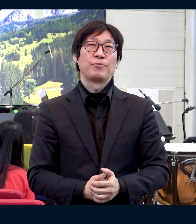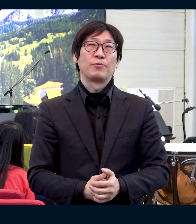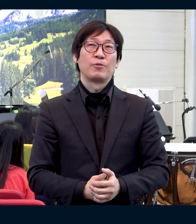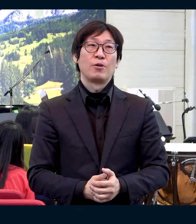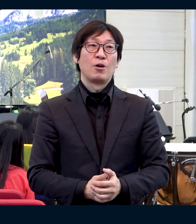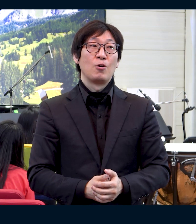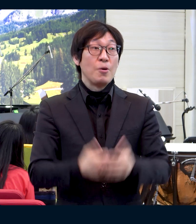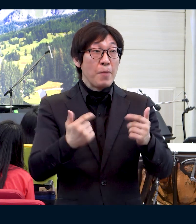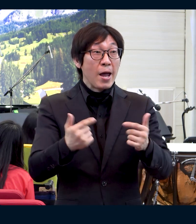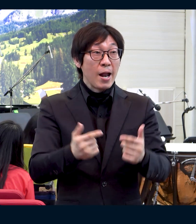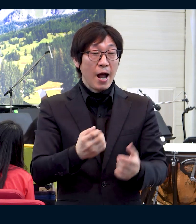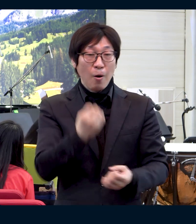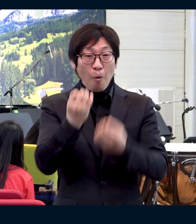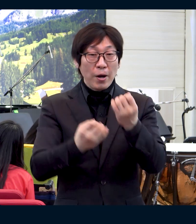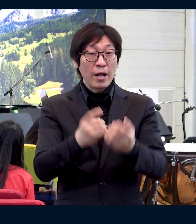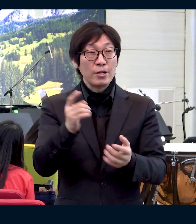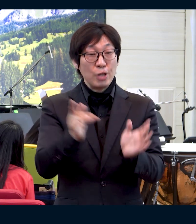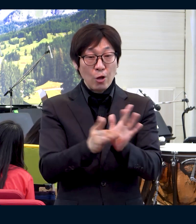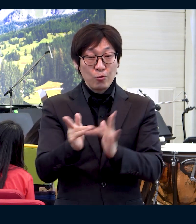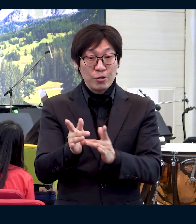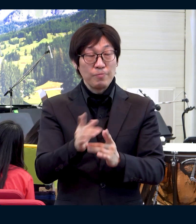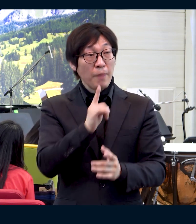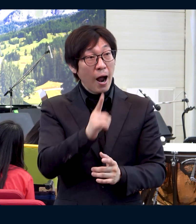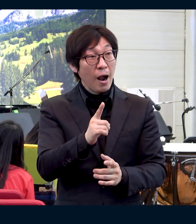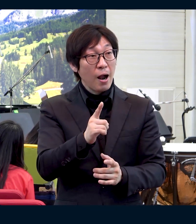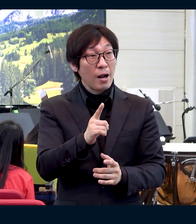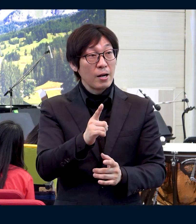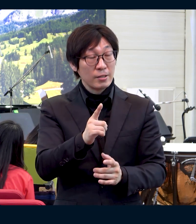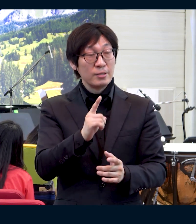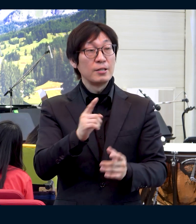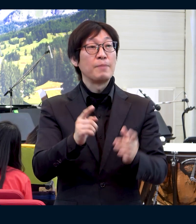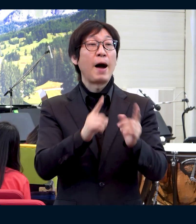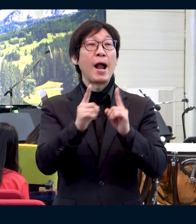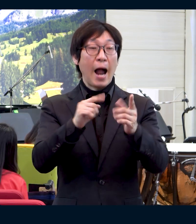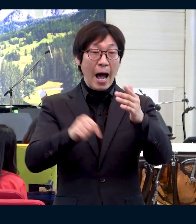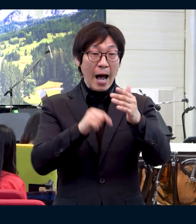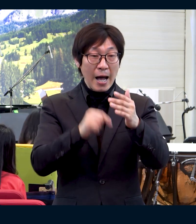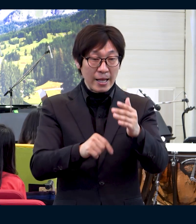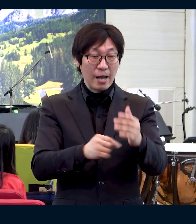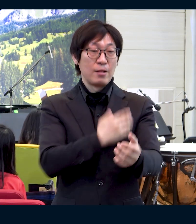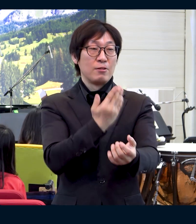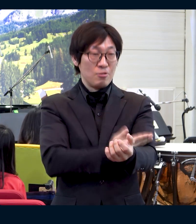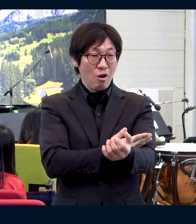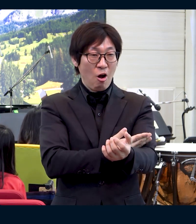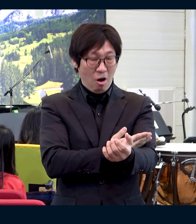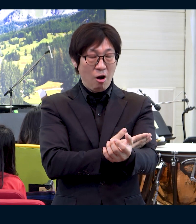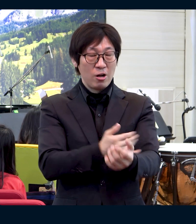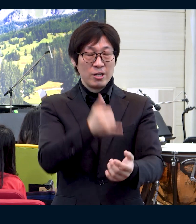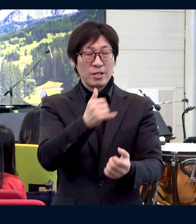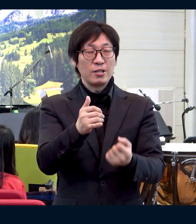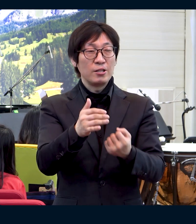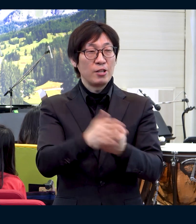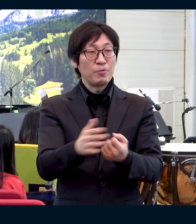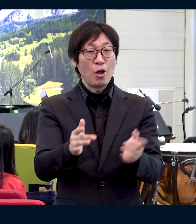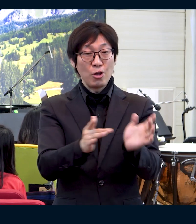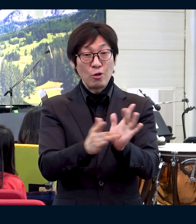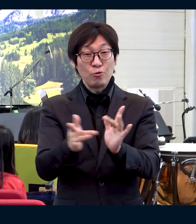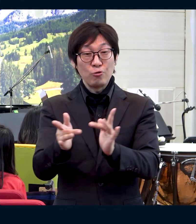그 예수님 이름 안에 승리가 있고 능력과 권세가 있기 때문에 우리가 예수님의